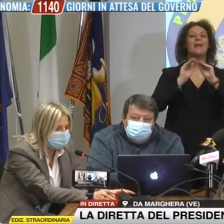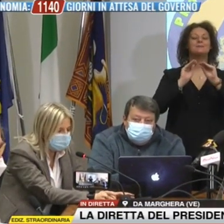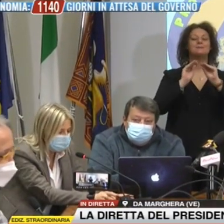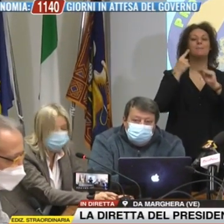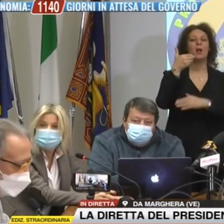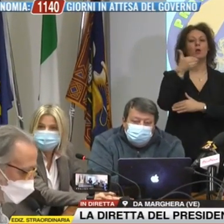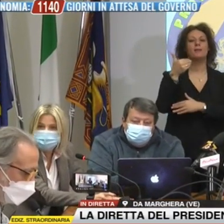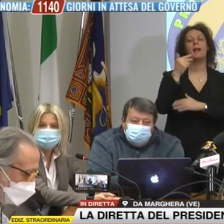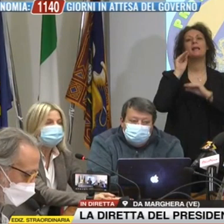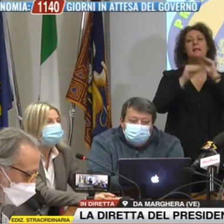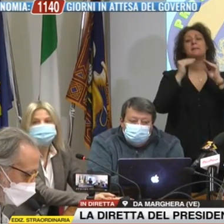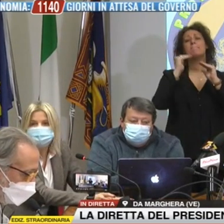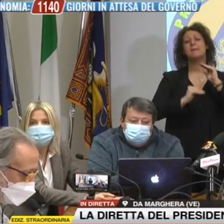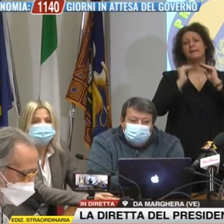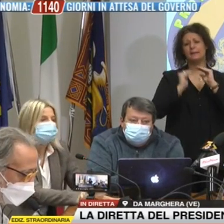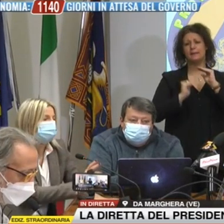tutto, ma poca roba insomma. Grazie.